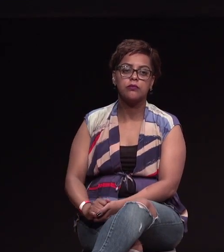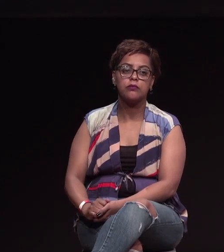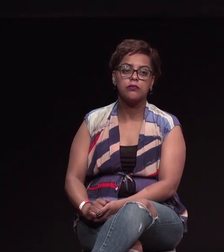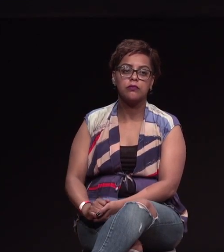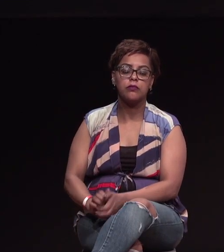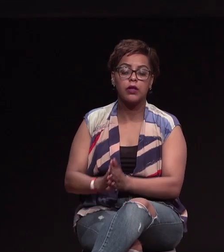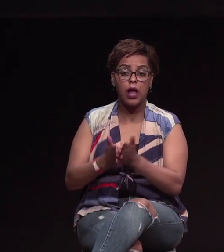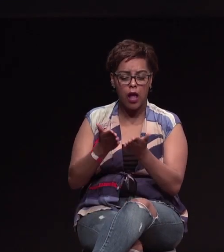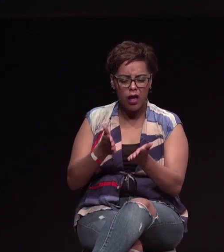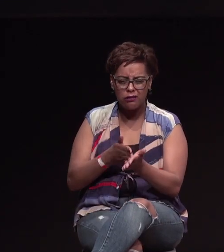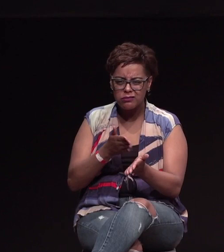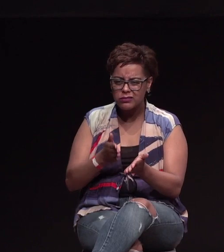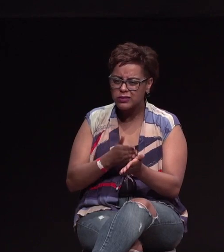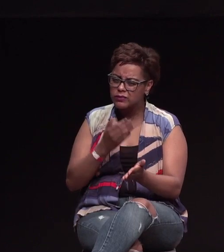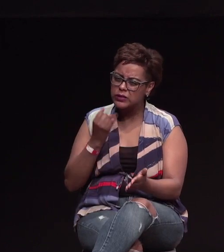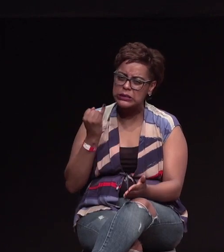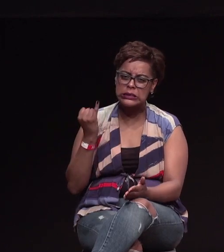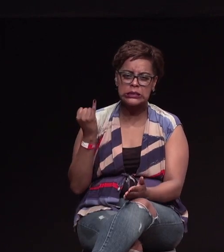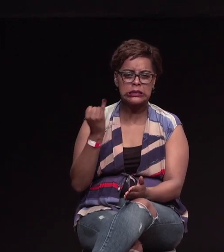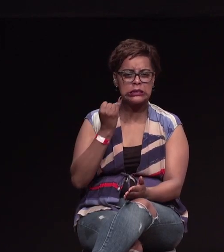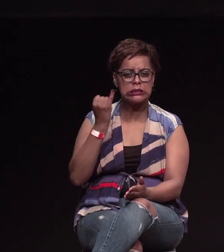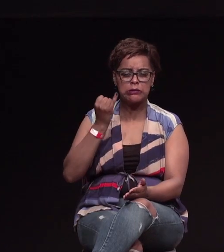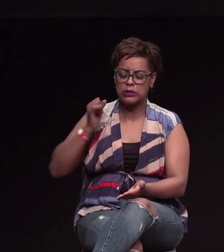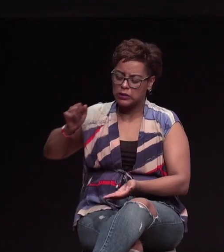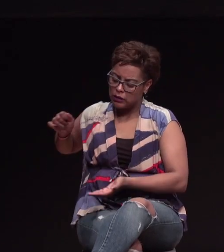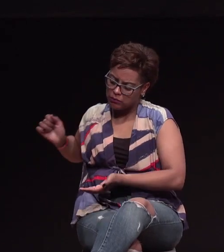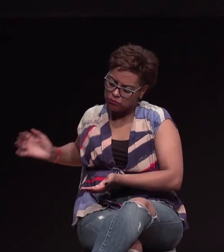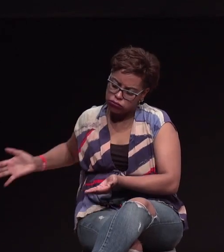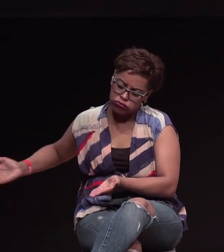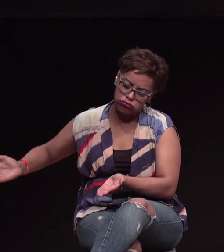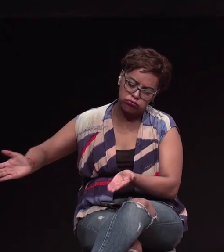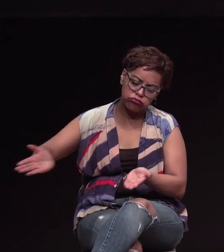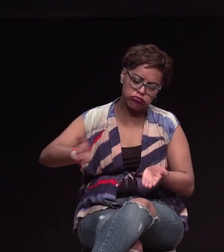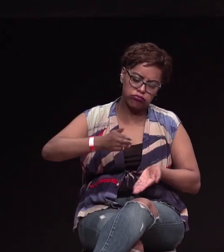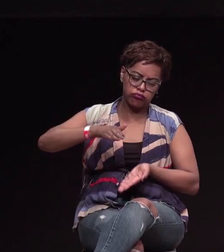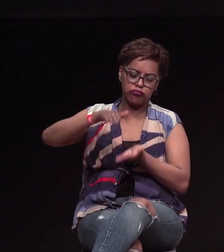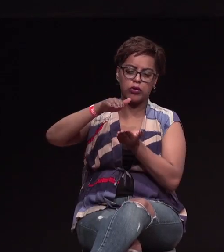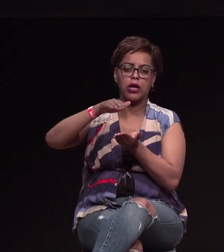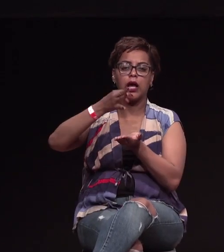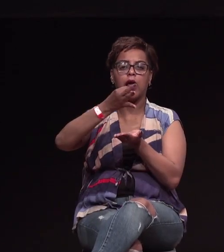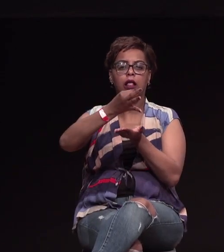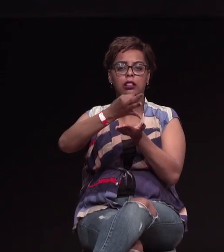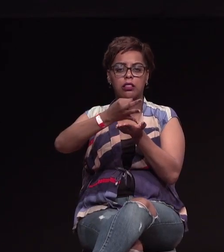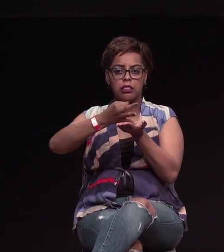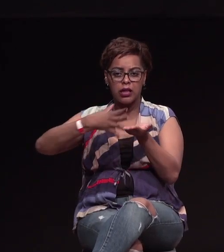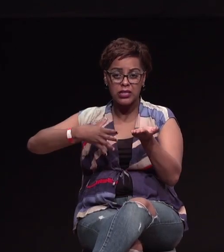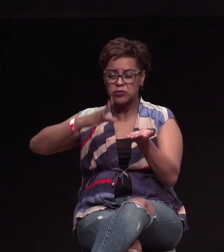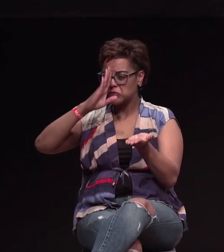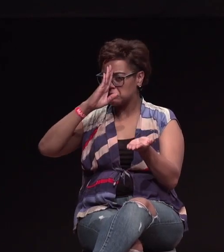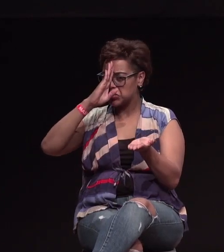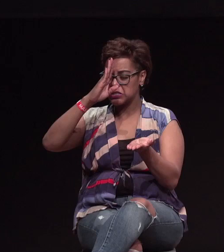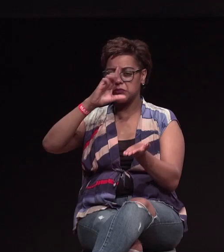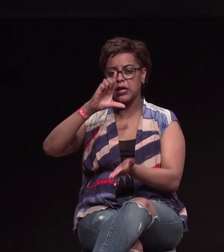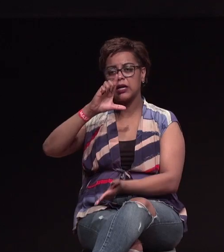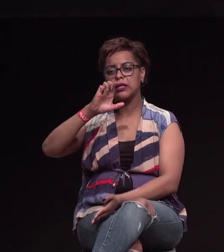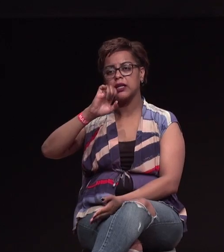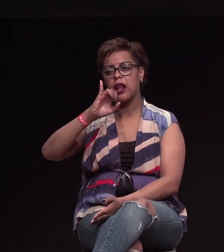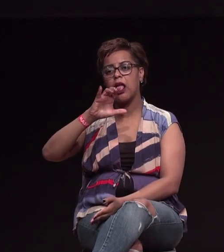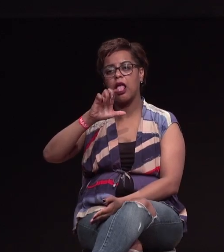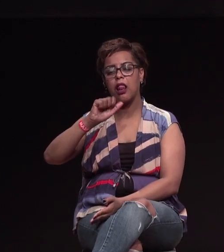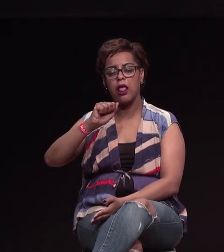um livro muito importante, que reúne textos, os principais textos da Lélia Gonzalez, que não